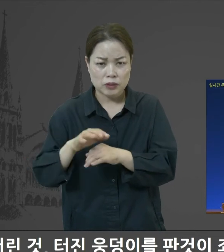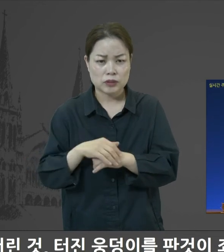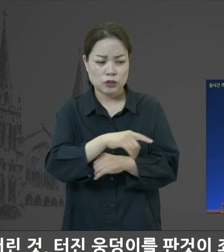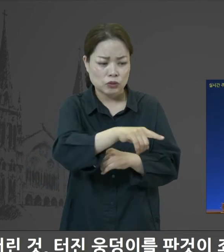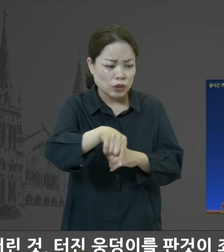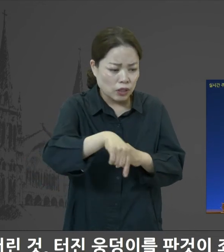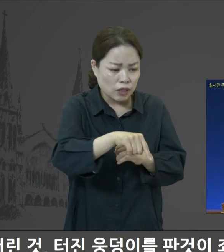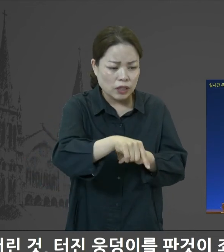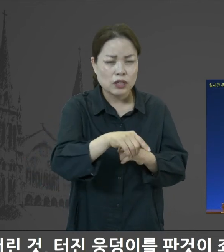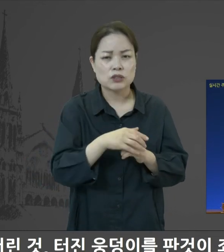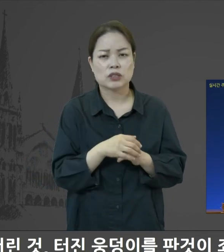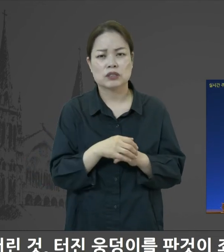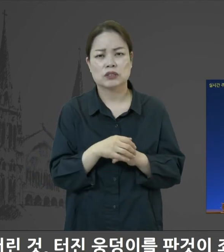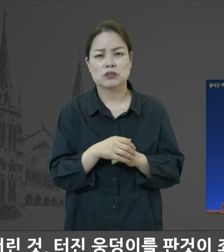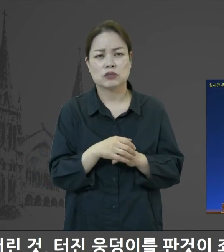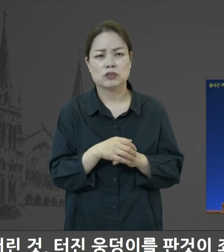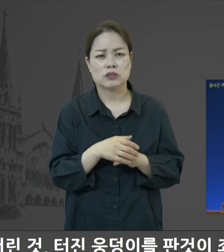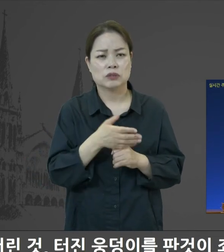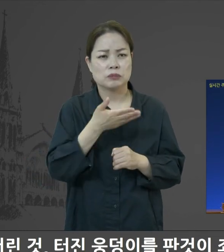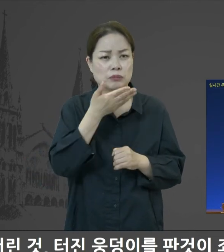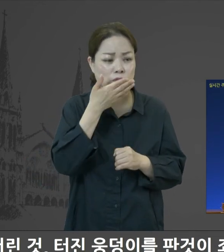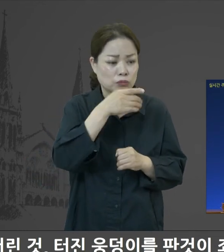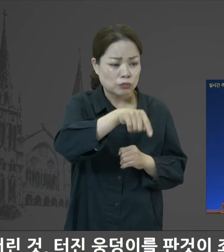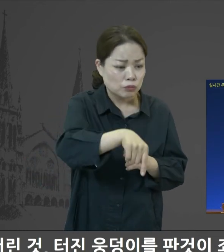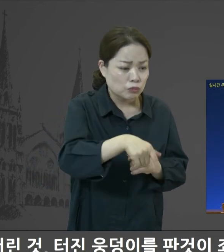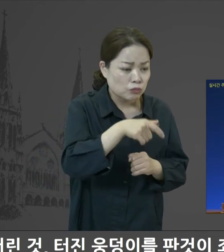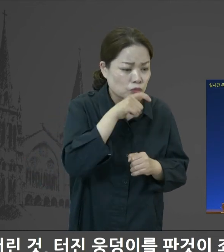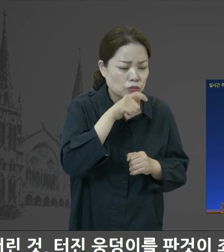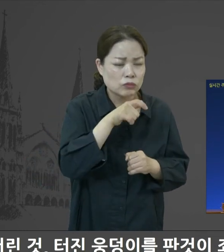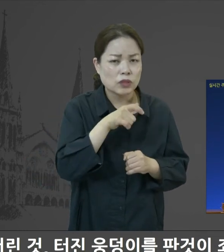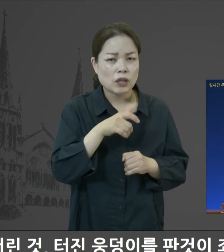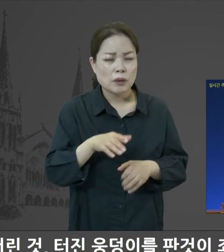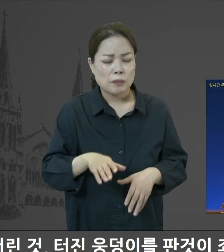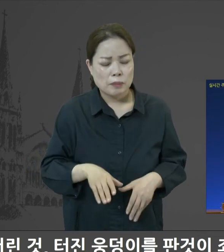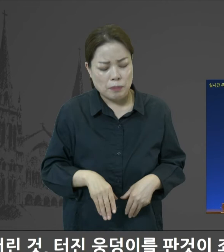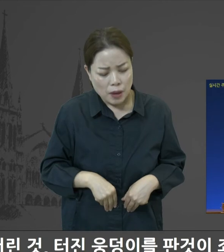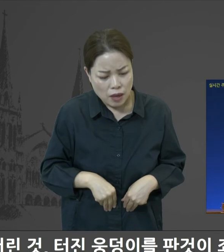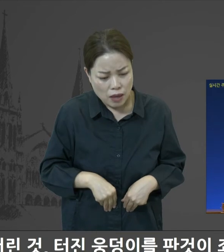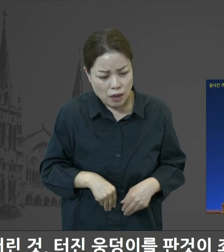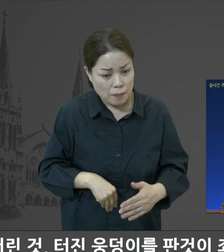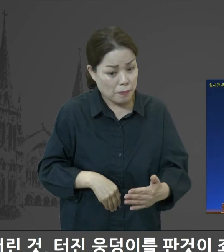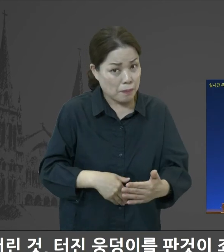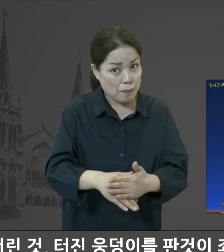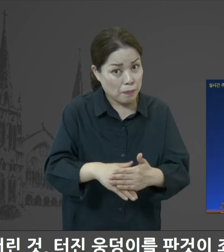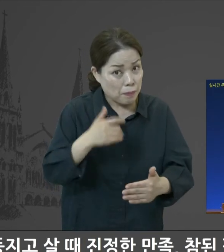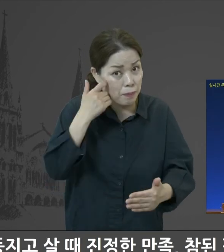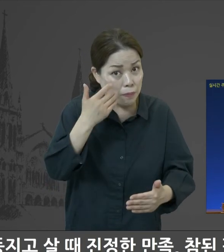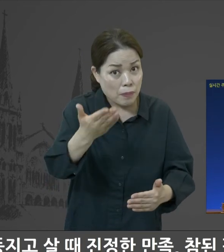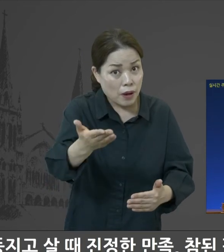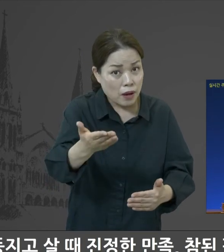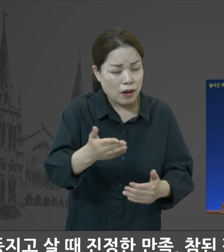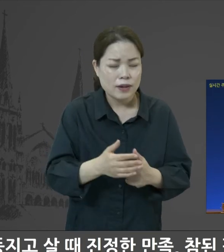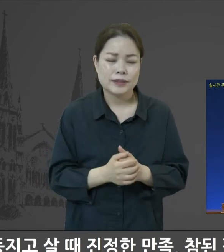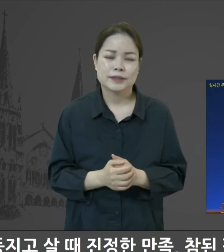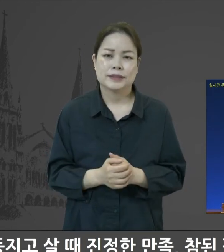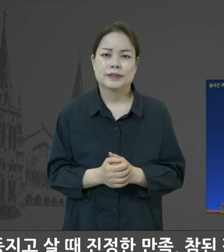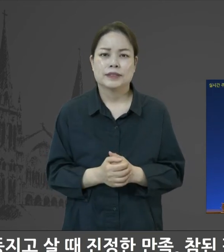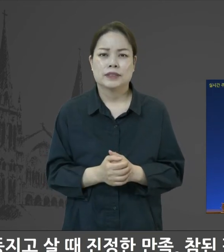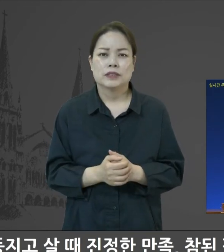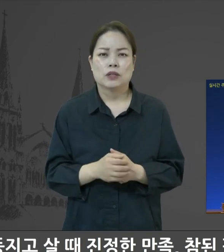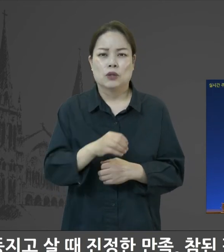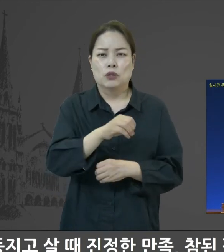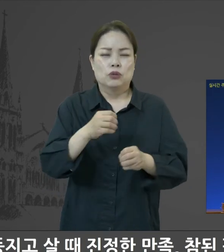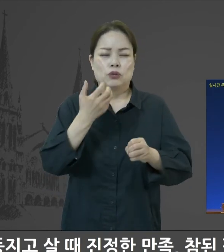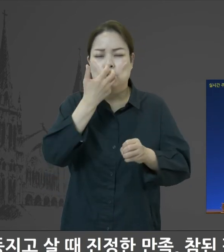터진 웅덩이에서 그 먹는 물로 허기진 배를 채울 수 있다고 생각하십니까?